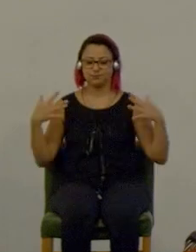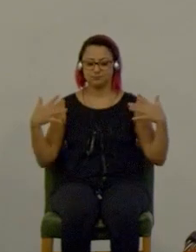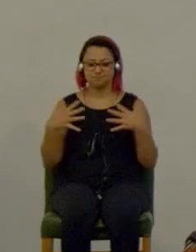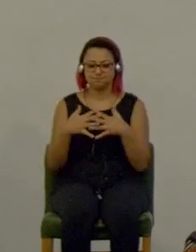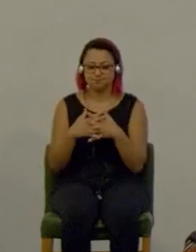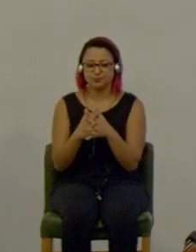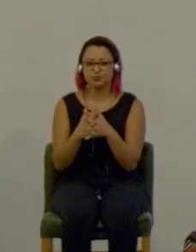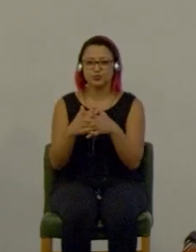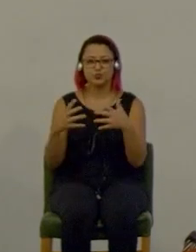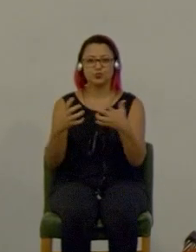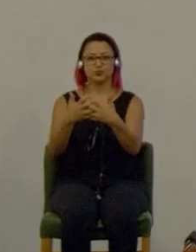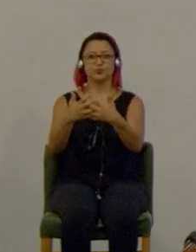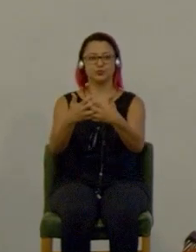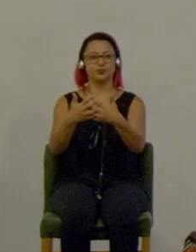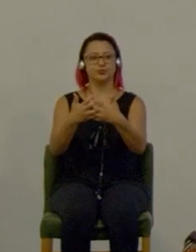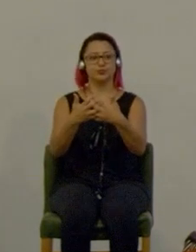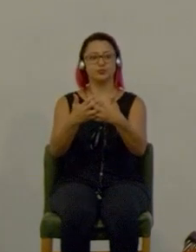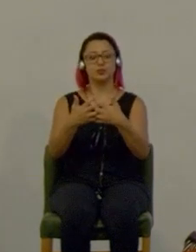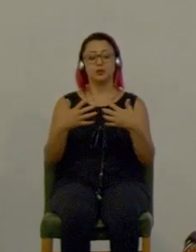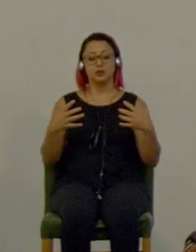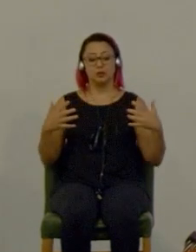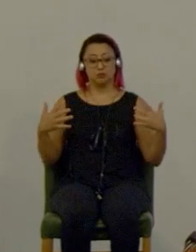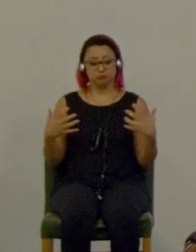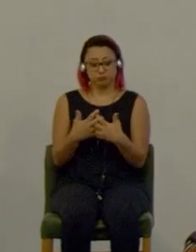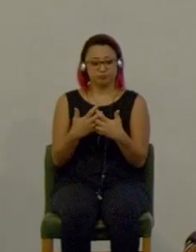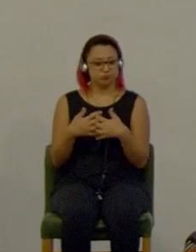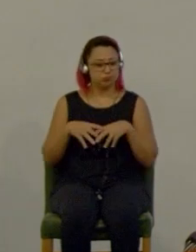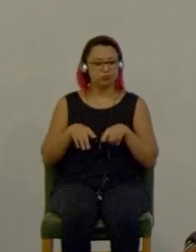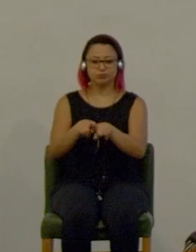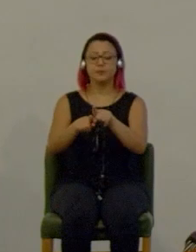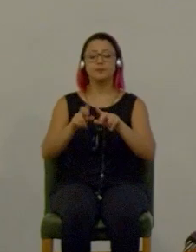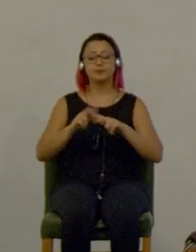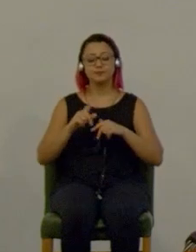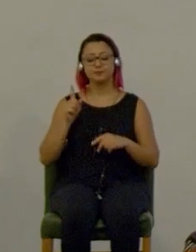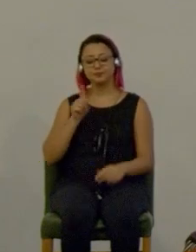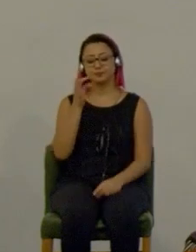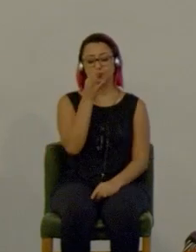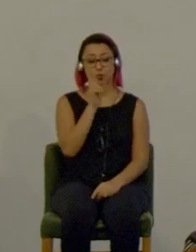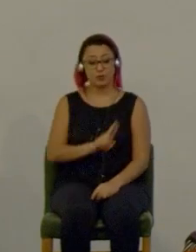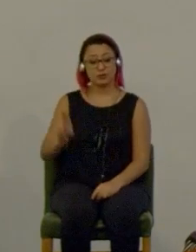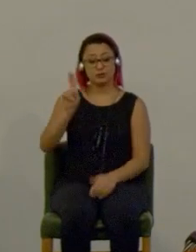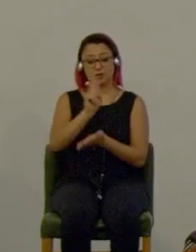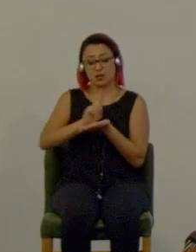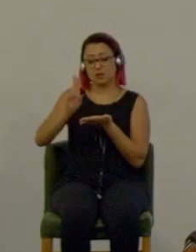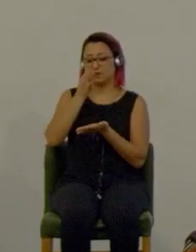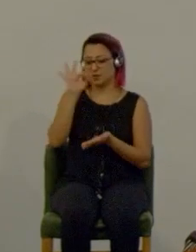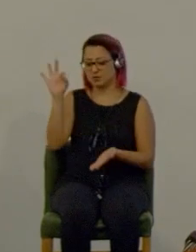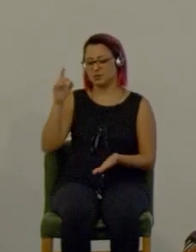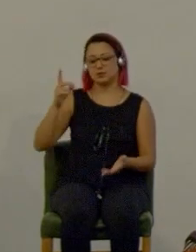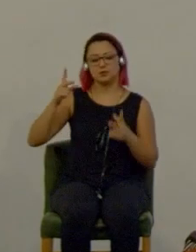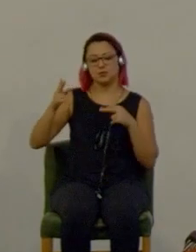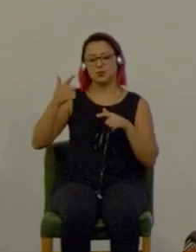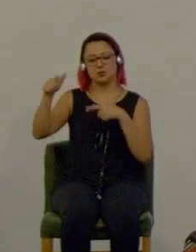crois, dans l'université française, comme partout dans le monde. On se rend compte que nous, chercheurs, ce qu'on fait, ça